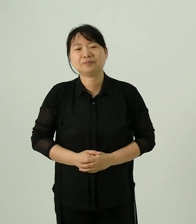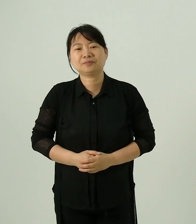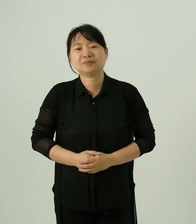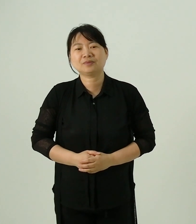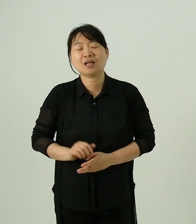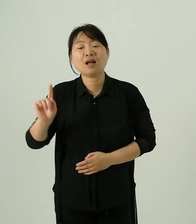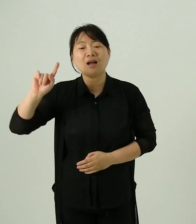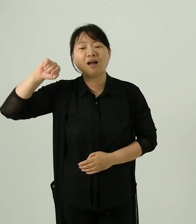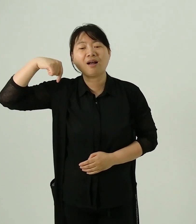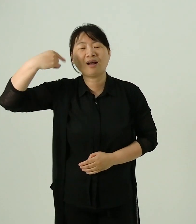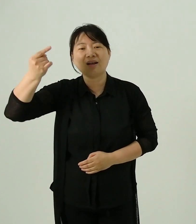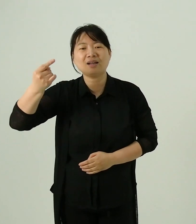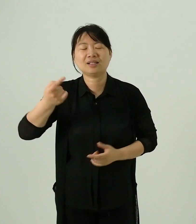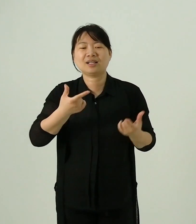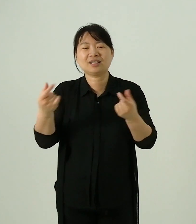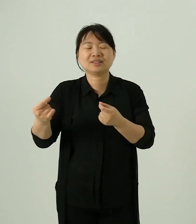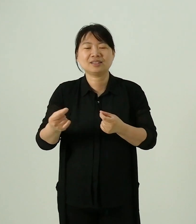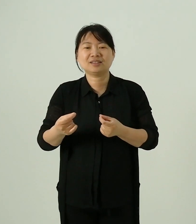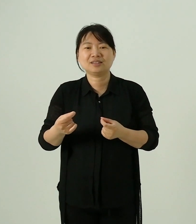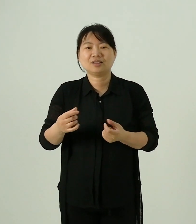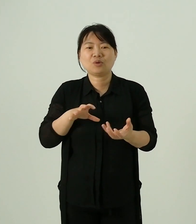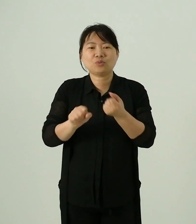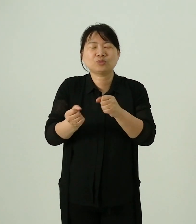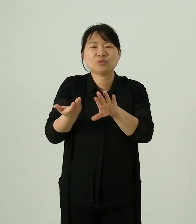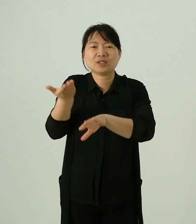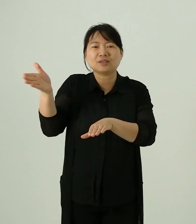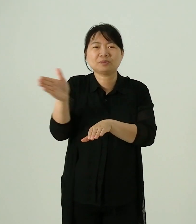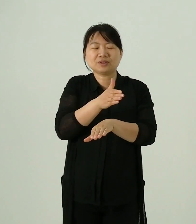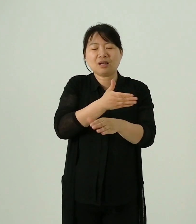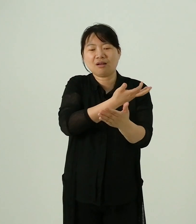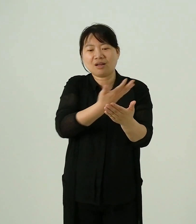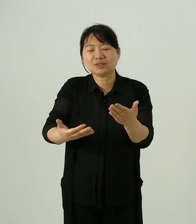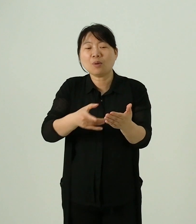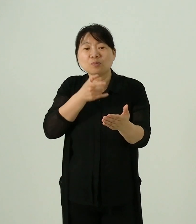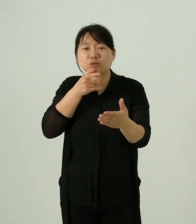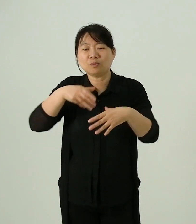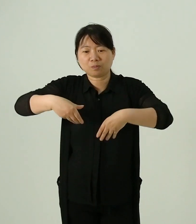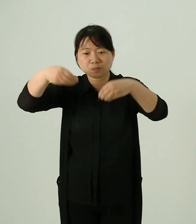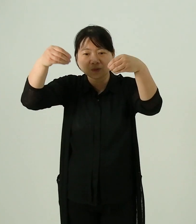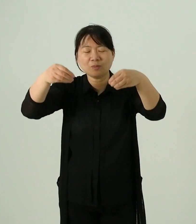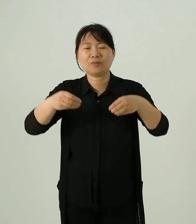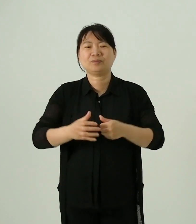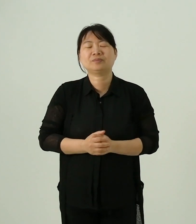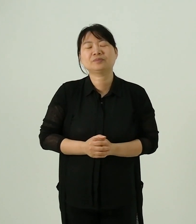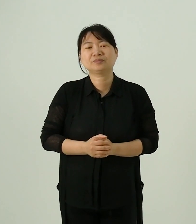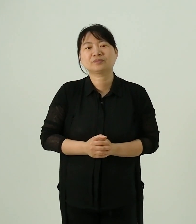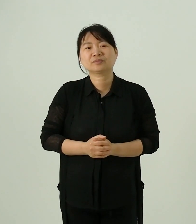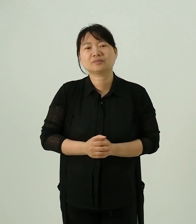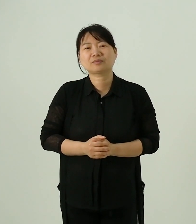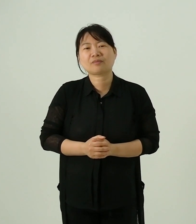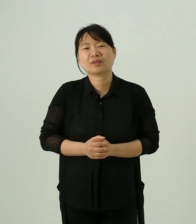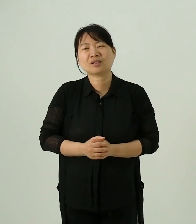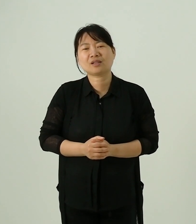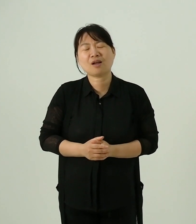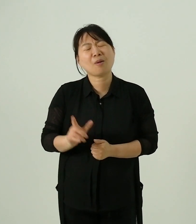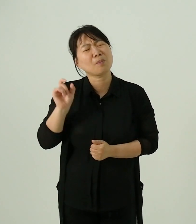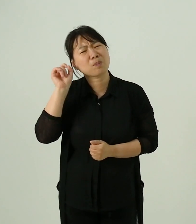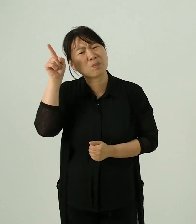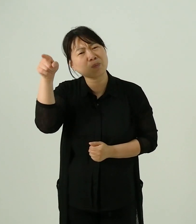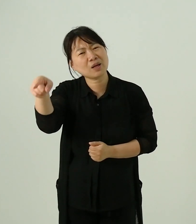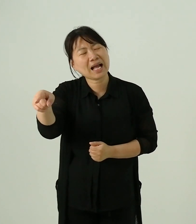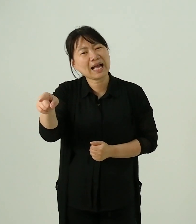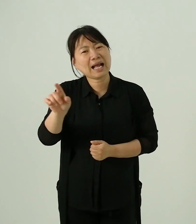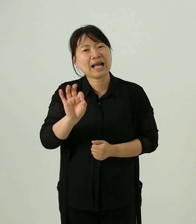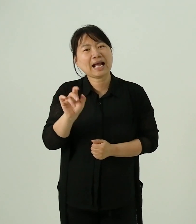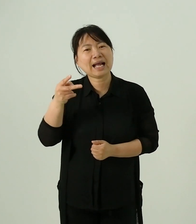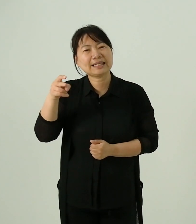같이 시작. 곧 위에서부터 흘러내리던 물이 그쳐서 사르단에 가까운 매우 멀리 있는